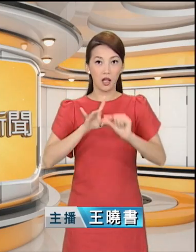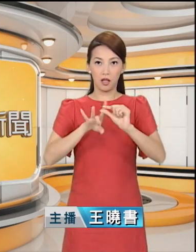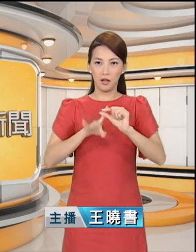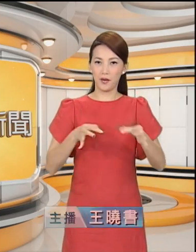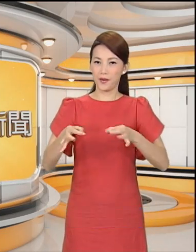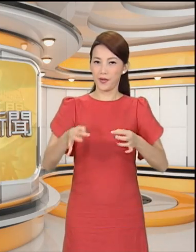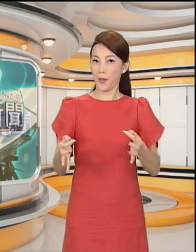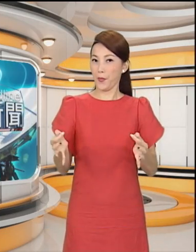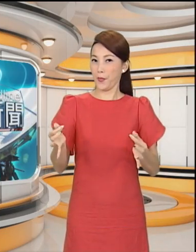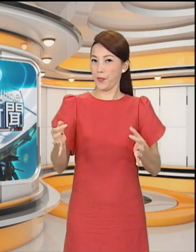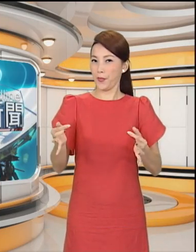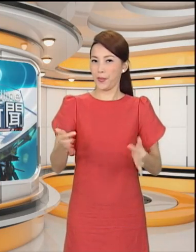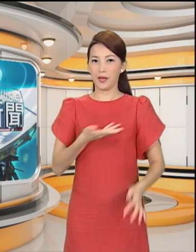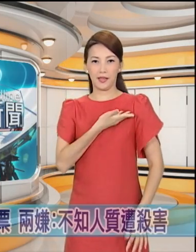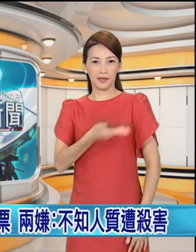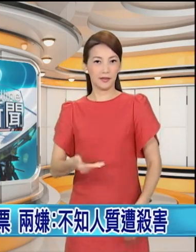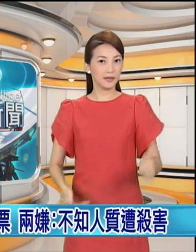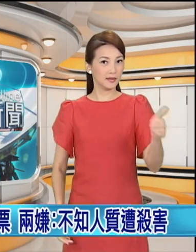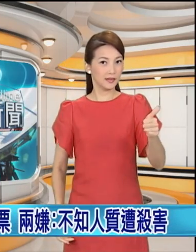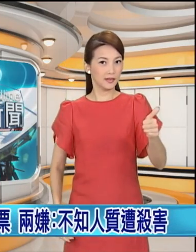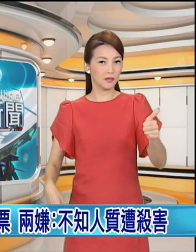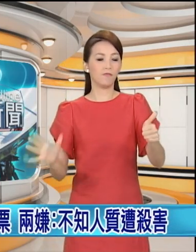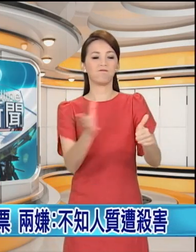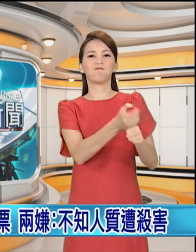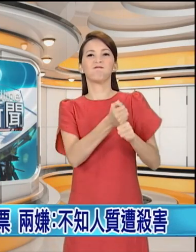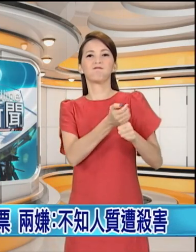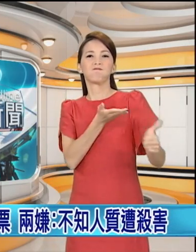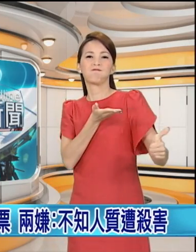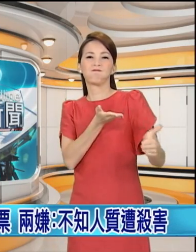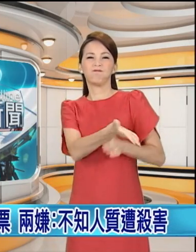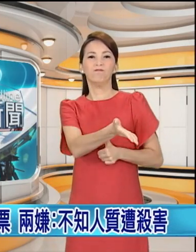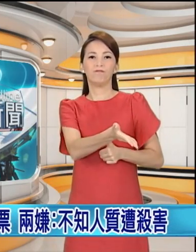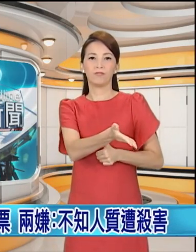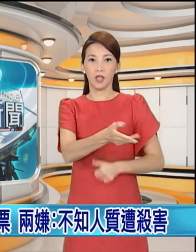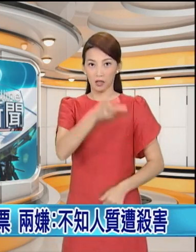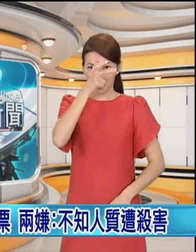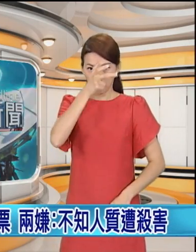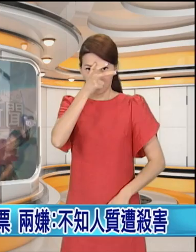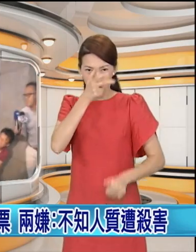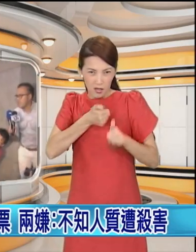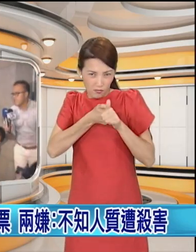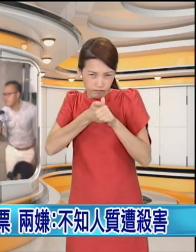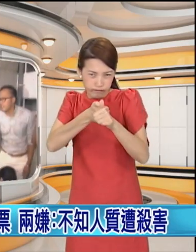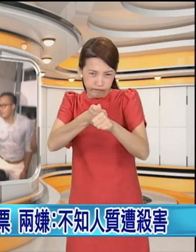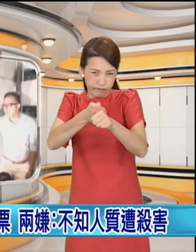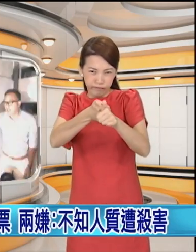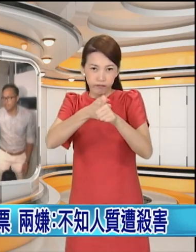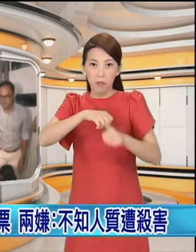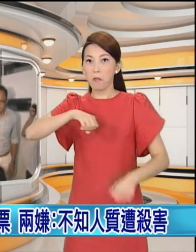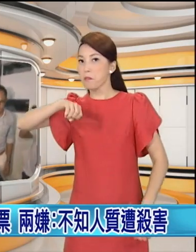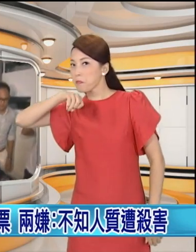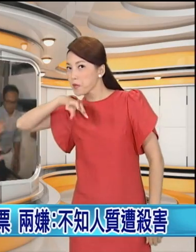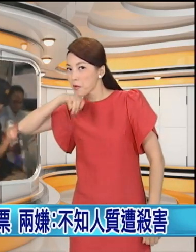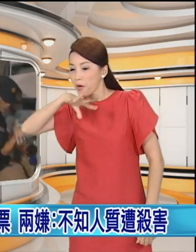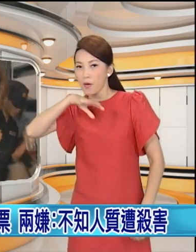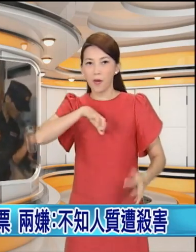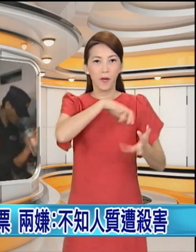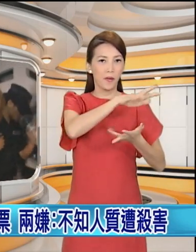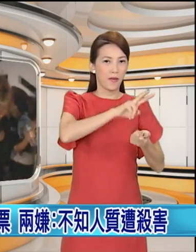台中市富商施家金遭到绑架撕票案，警方在云林和屏东逮捕到两名